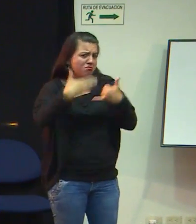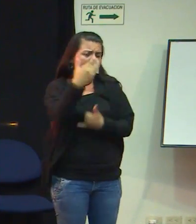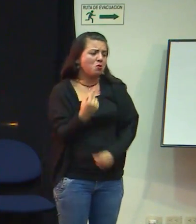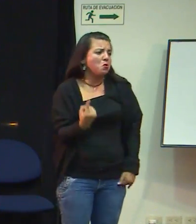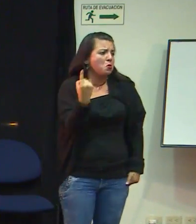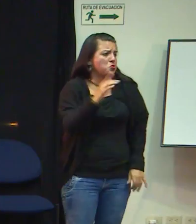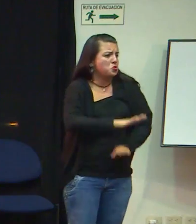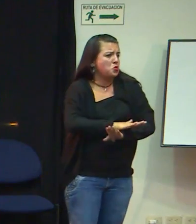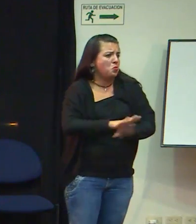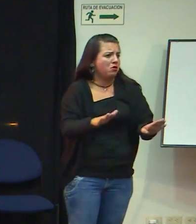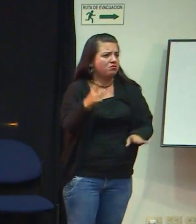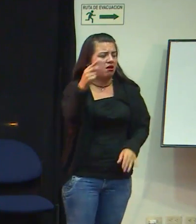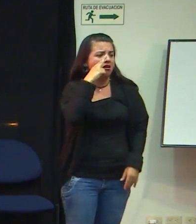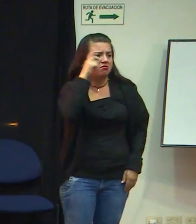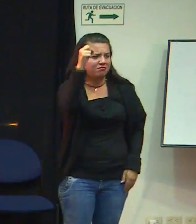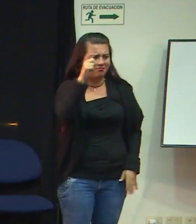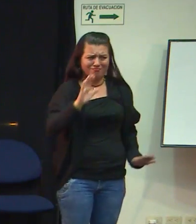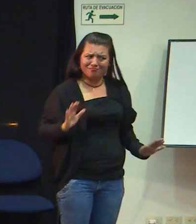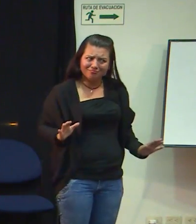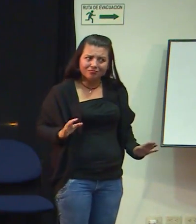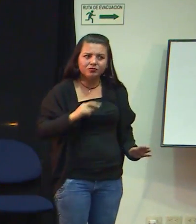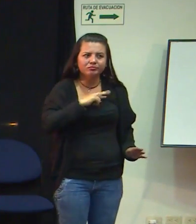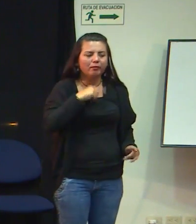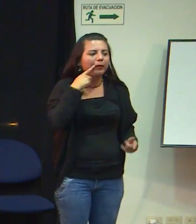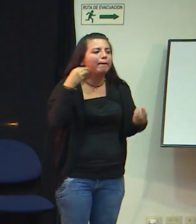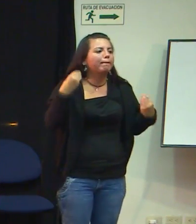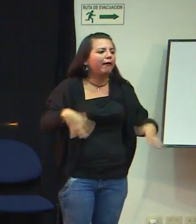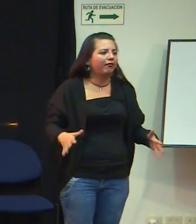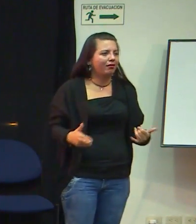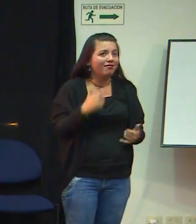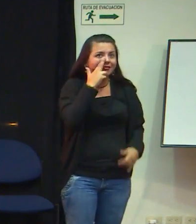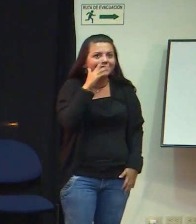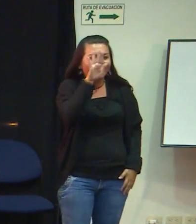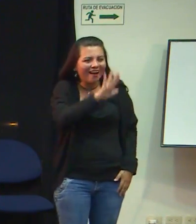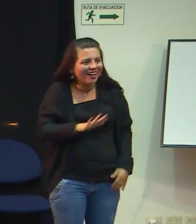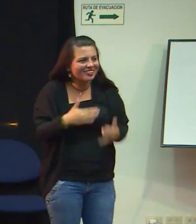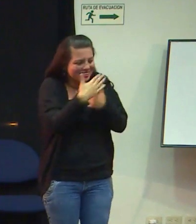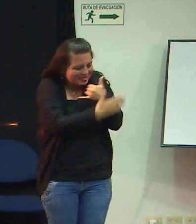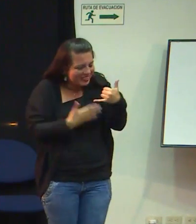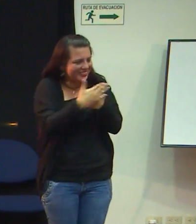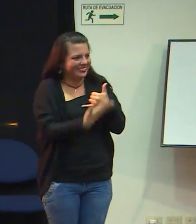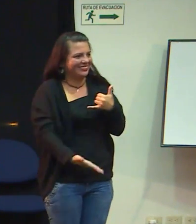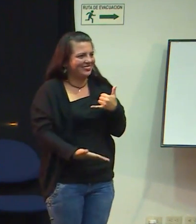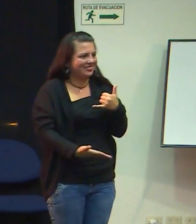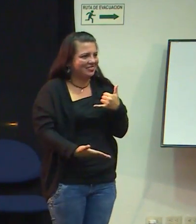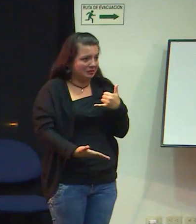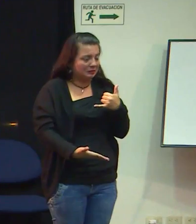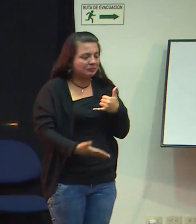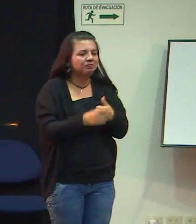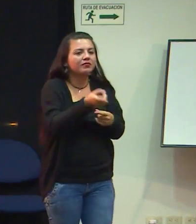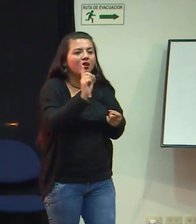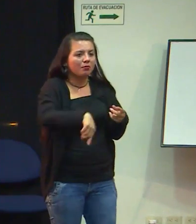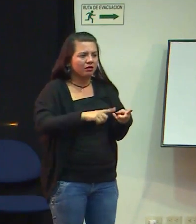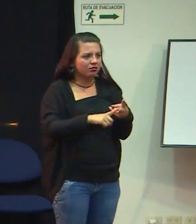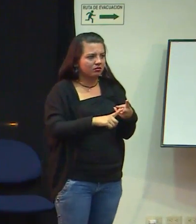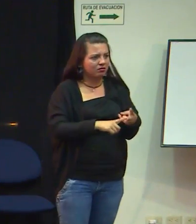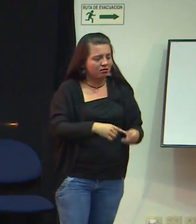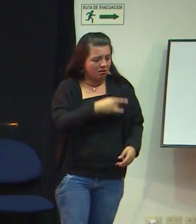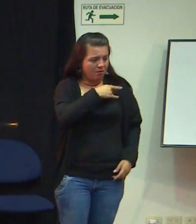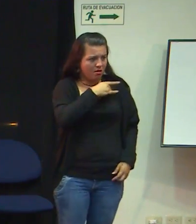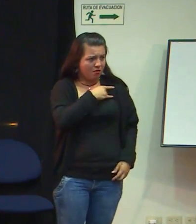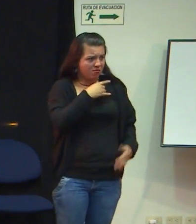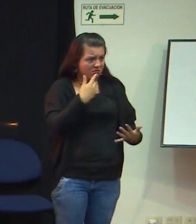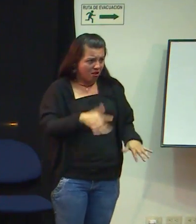perdido esa identidad como universidad de carácter nacional. Lo segundo, que ha sido atacado constantemente, no solo a la pedagógica, sino a